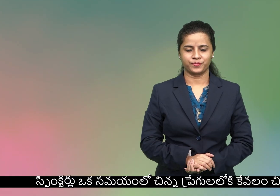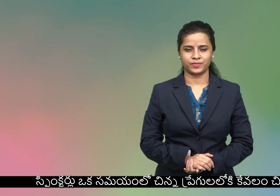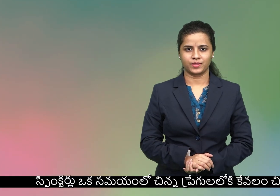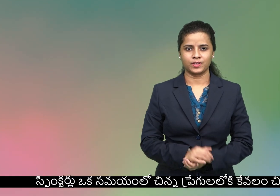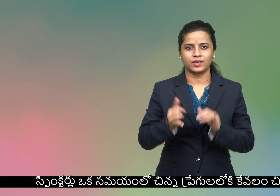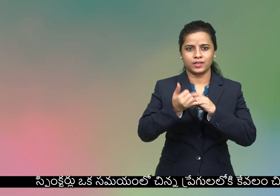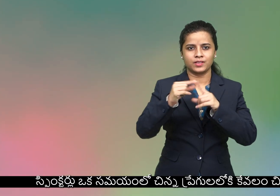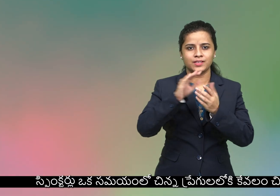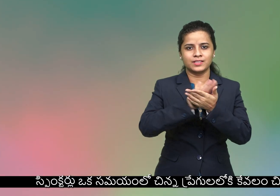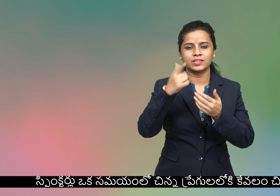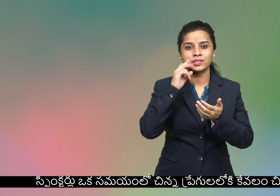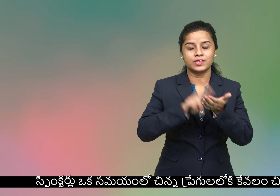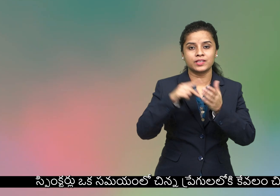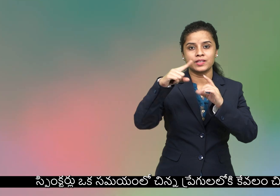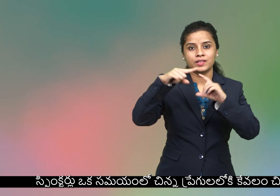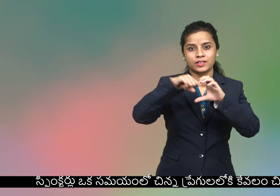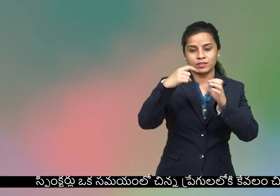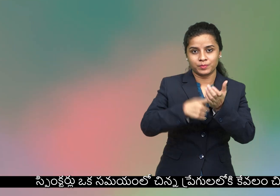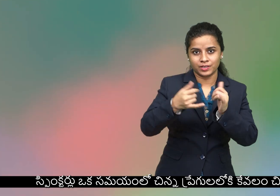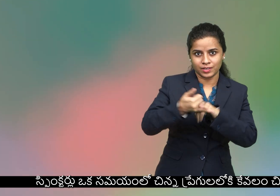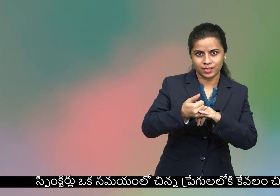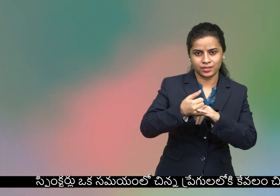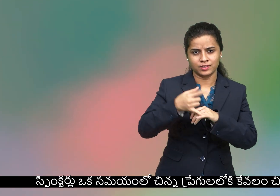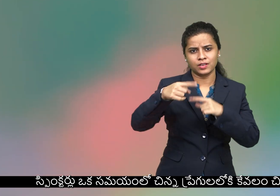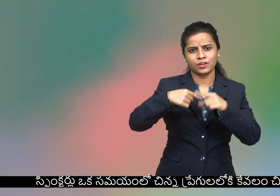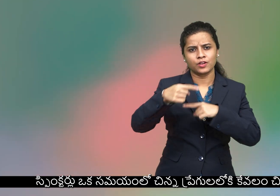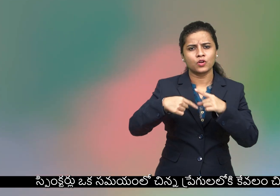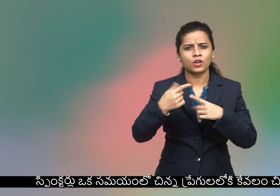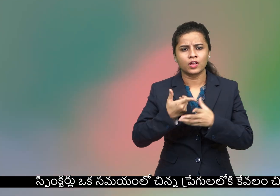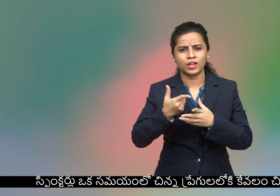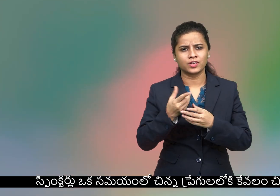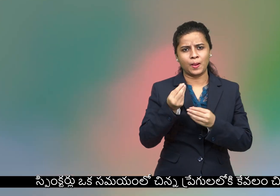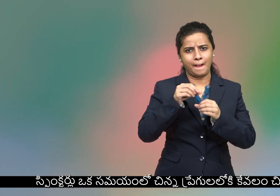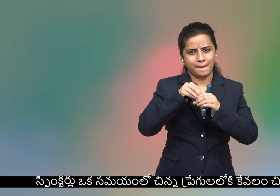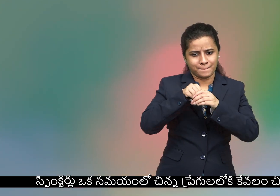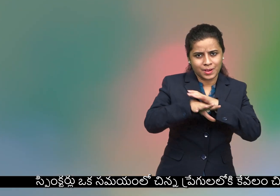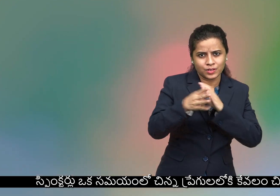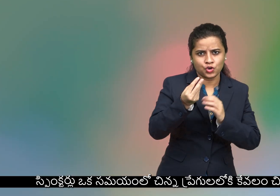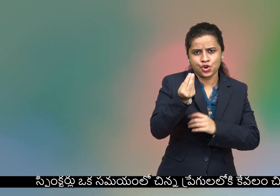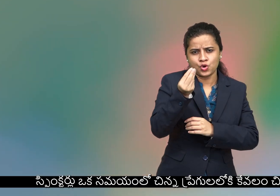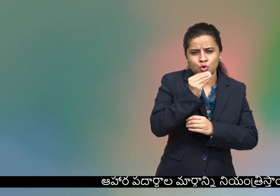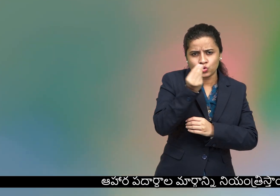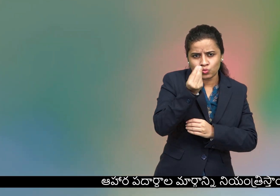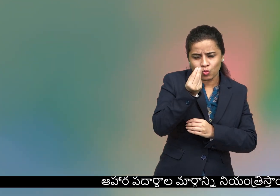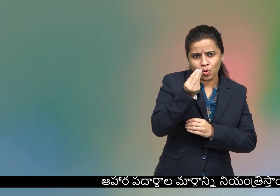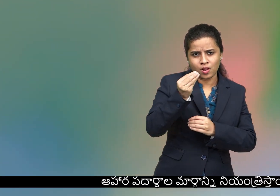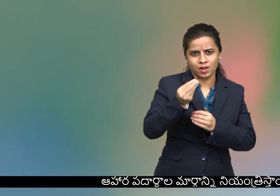స్పింకర్లు ఒక సమయంలో చిన్న ప్రేగులోకి కేవలం చిన్న పరిమాణంలో ఆహార